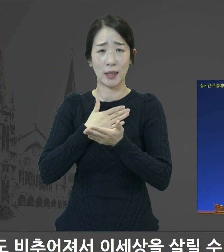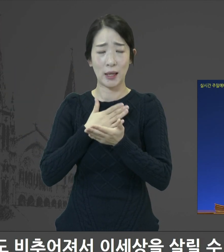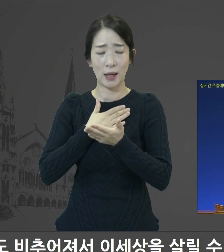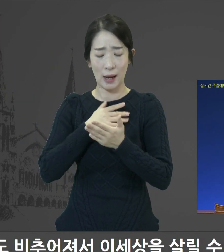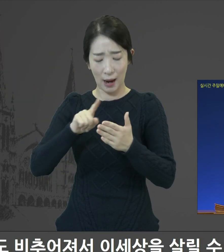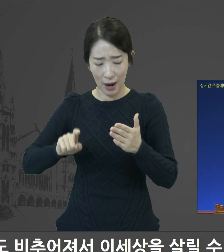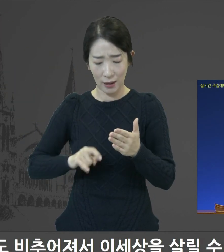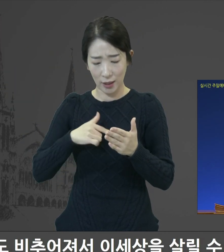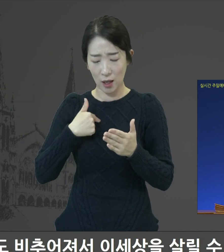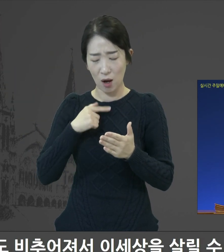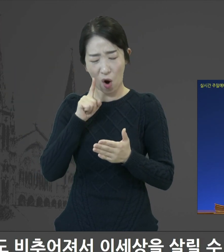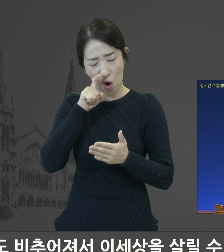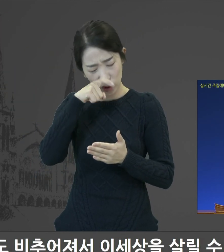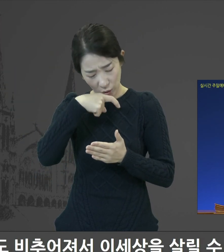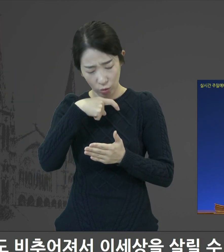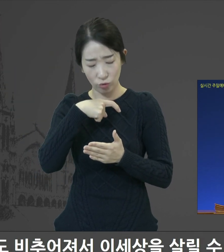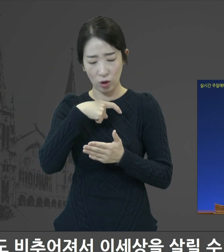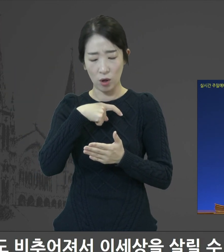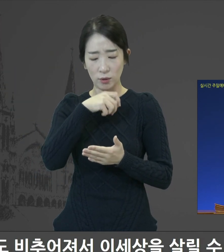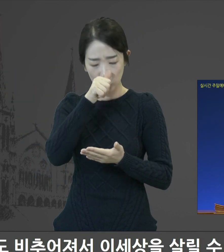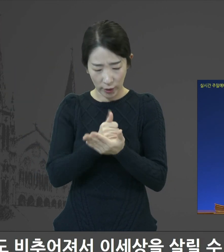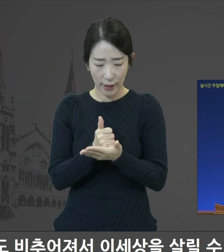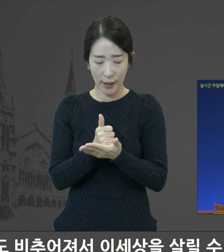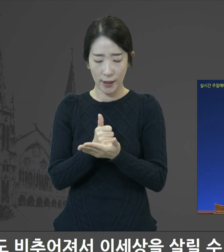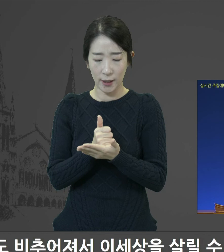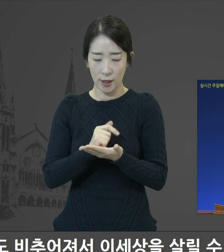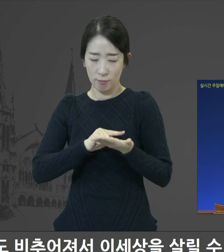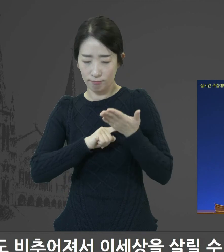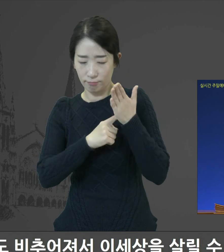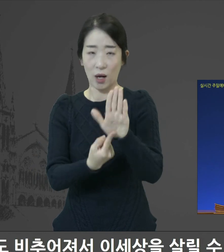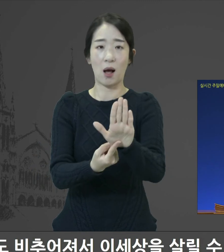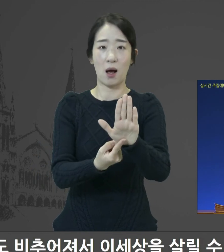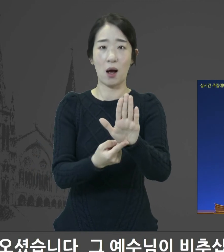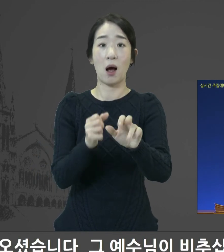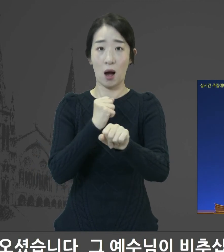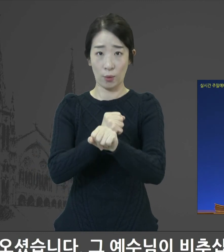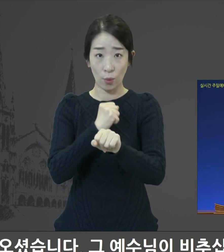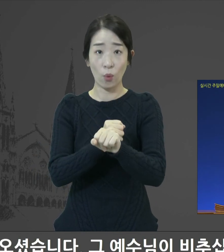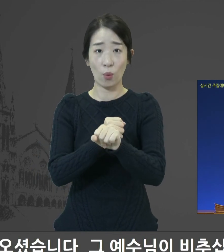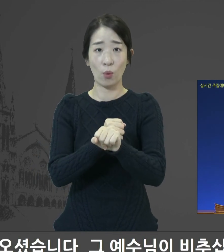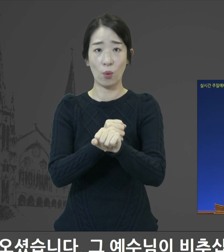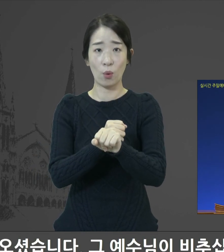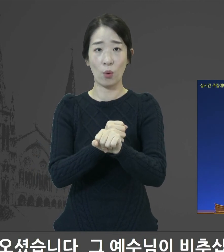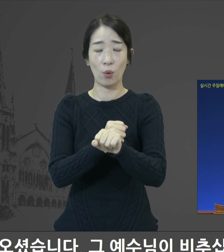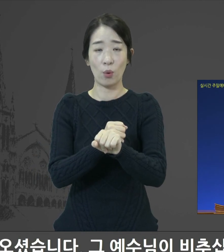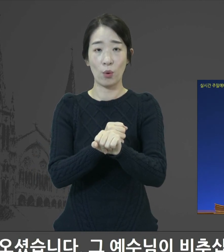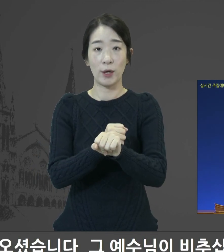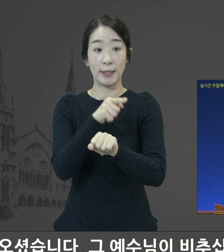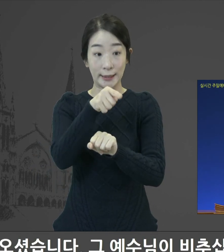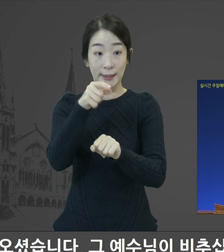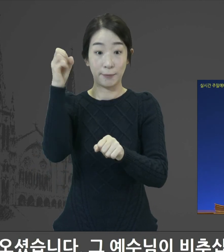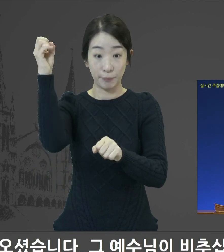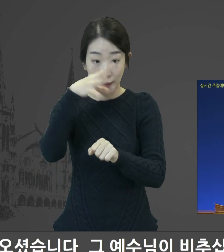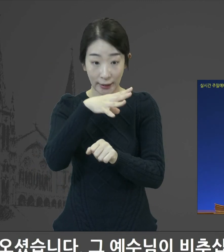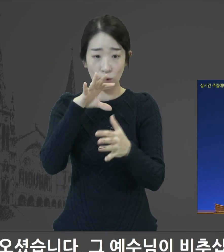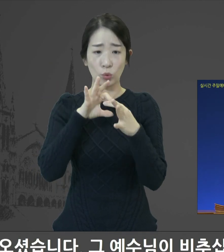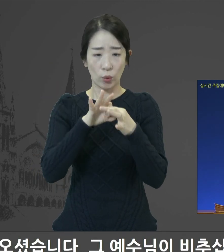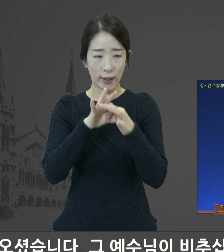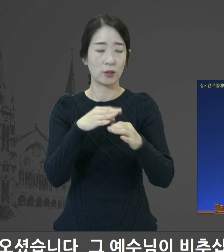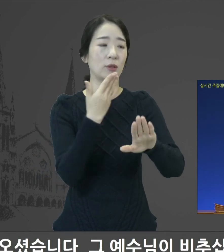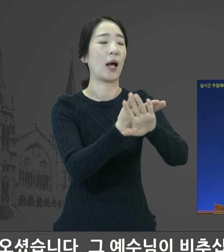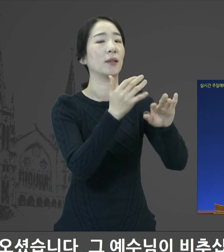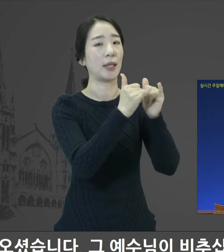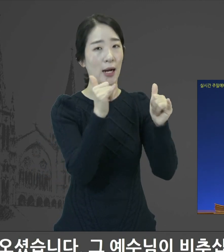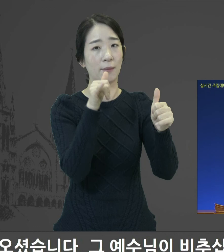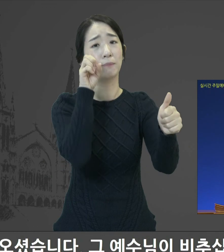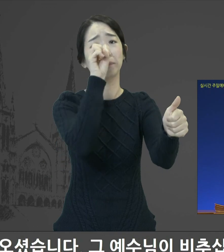거, 어둠의 일들, 그 빛으로 드러내십시다. 그래야 빛이 역사하게